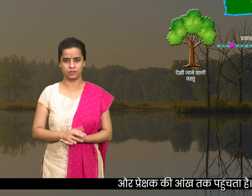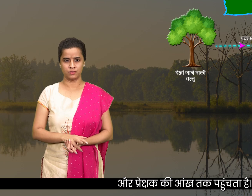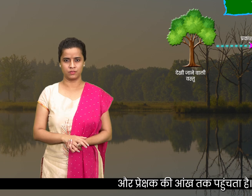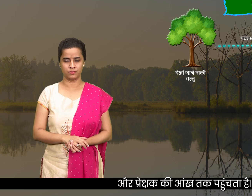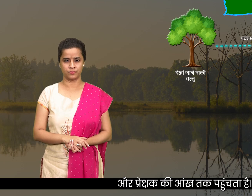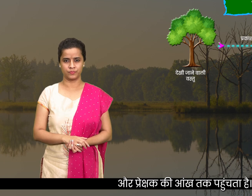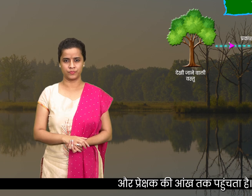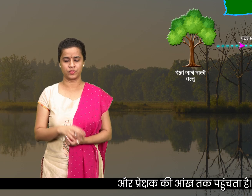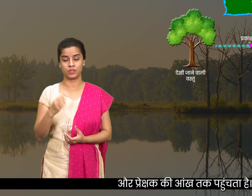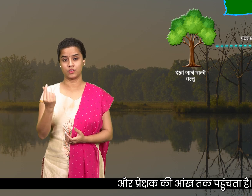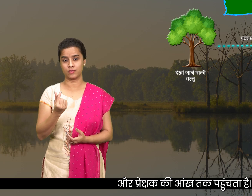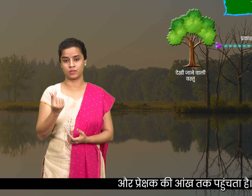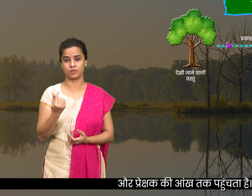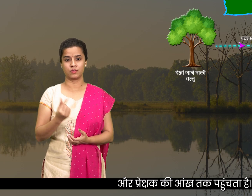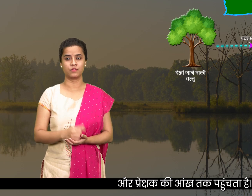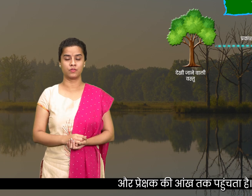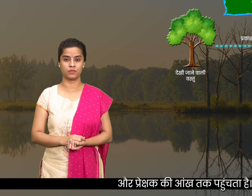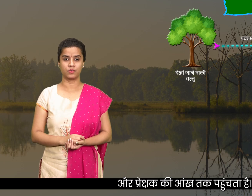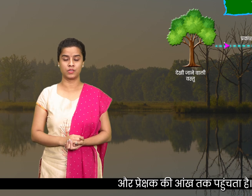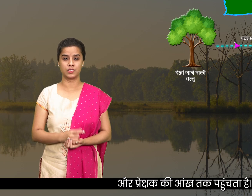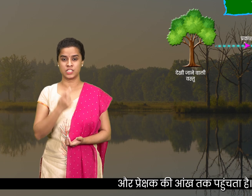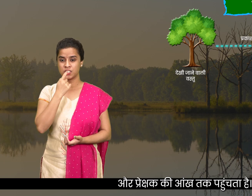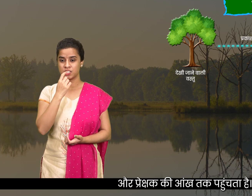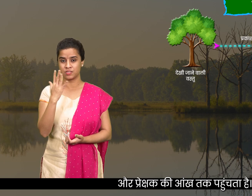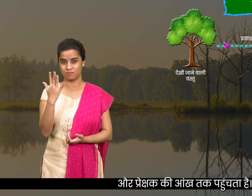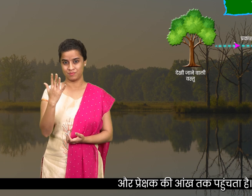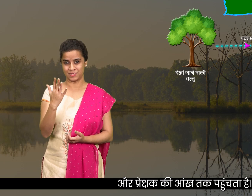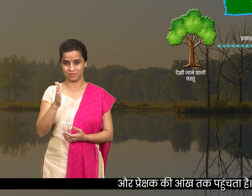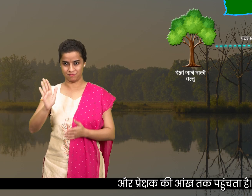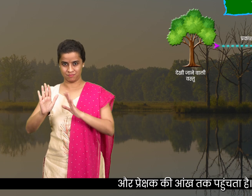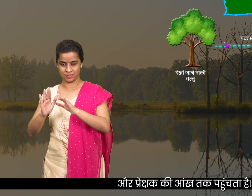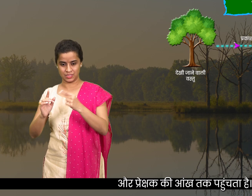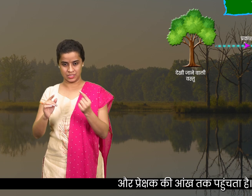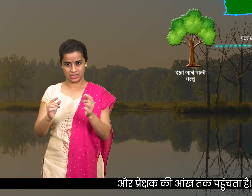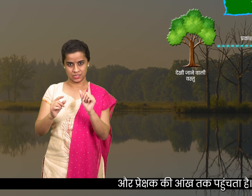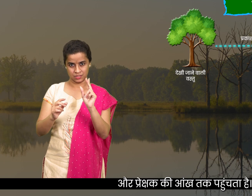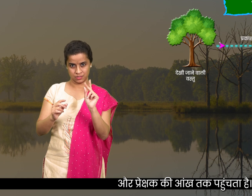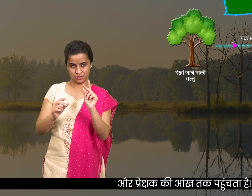है और प्रेषक की आंख तक पहुंचता है।